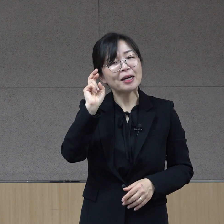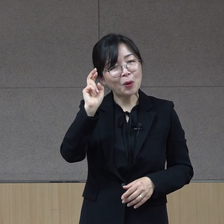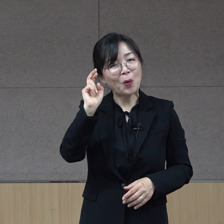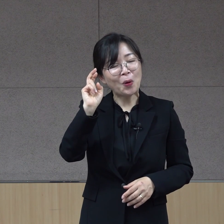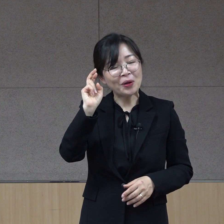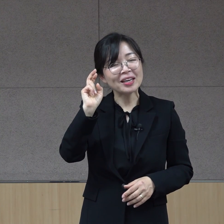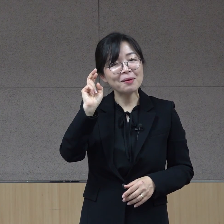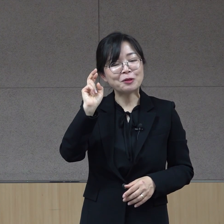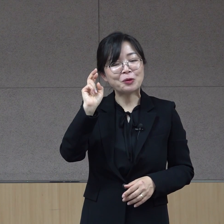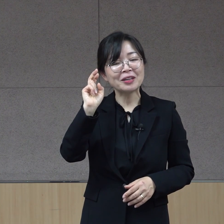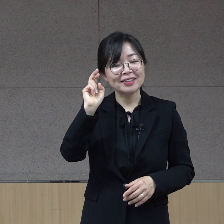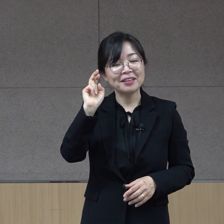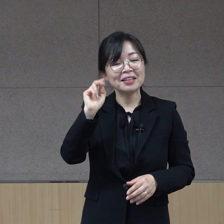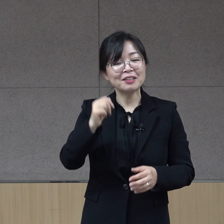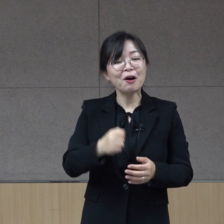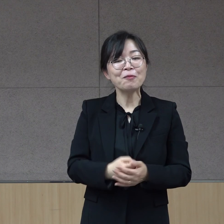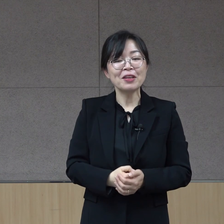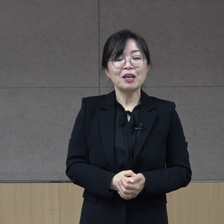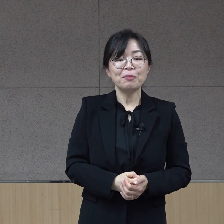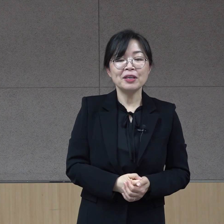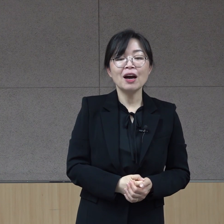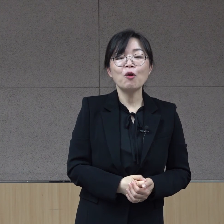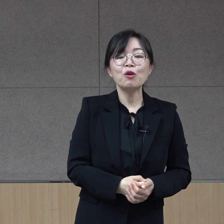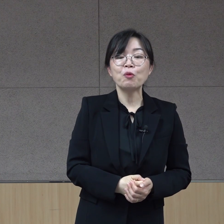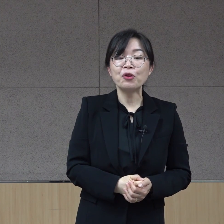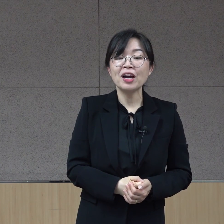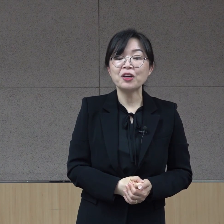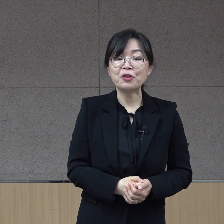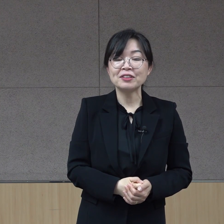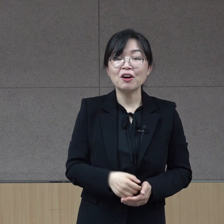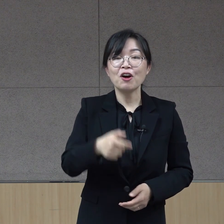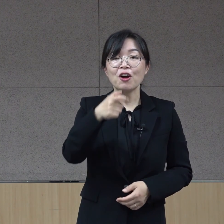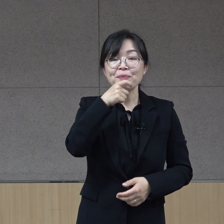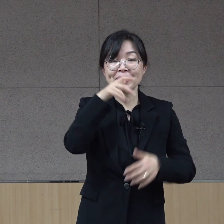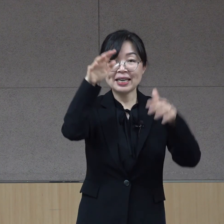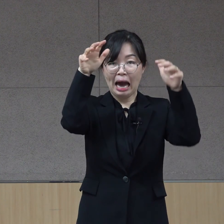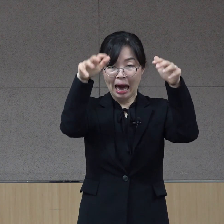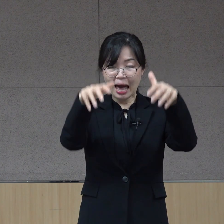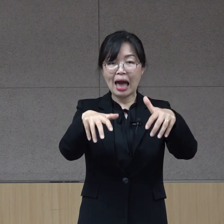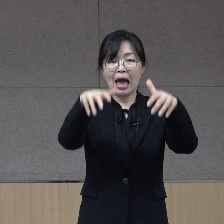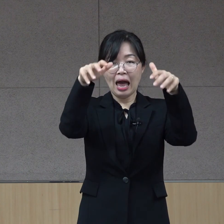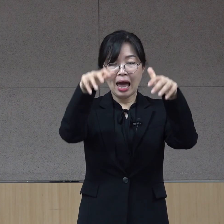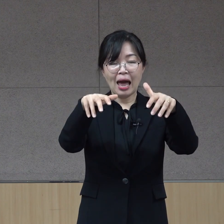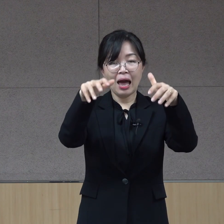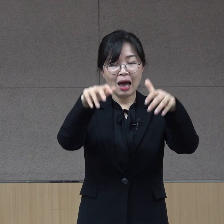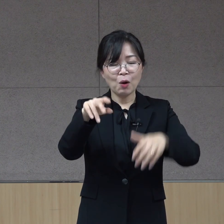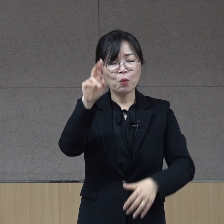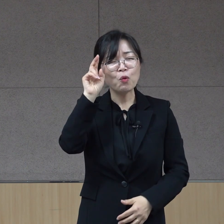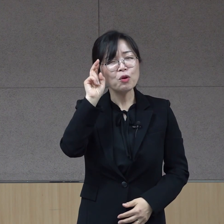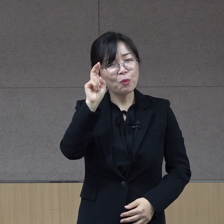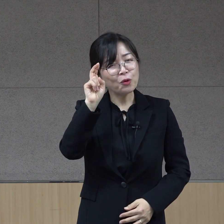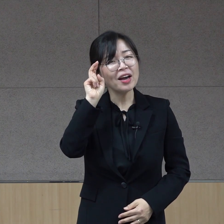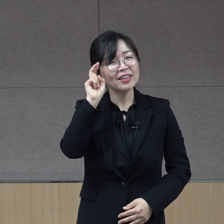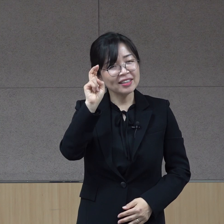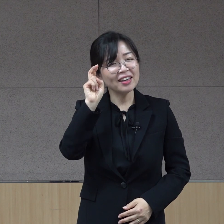아마도 이렇게 하면 좋을 것 같아요. 그래서 비가 올 모양이요는요. 비가 올